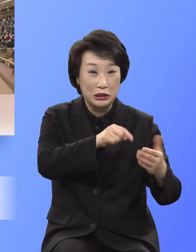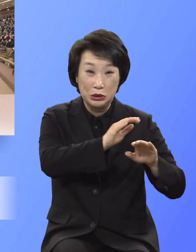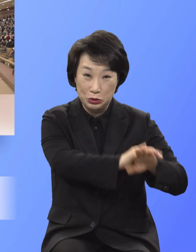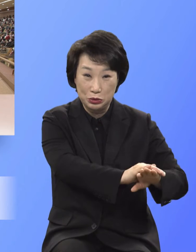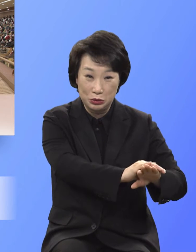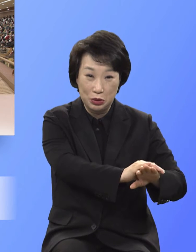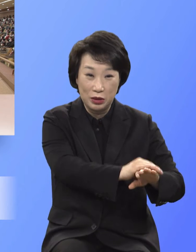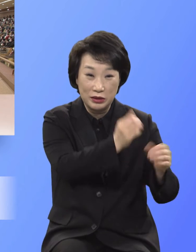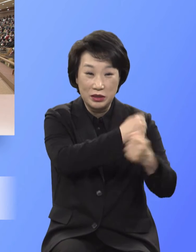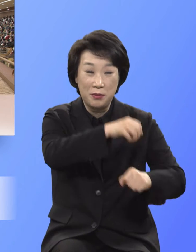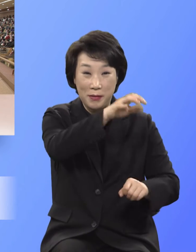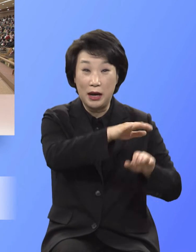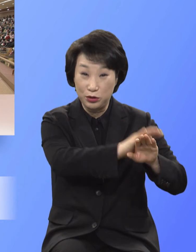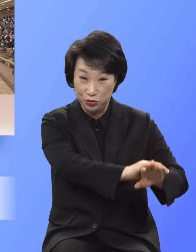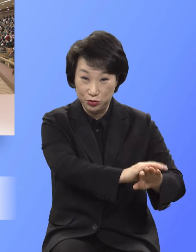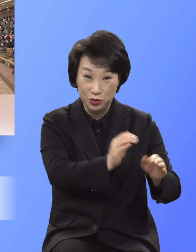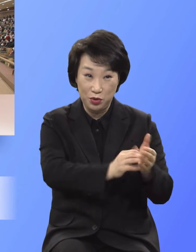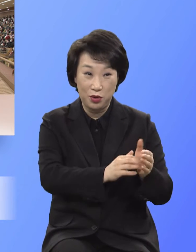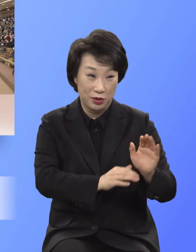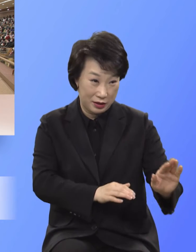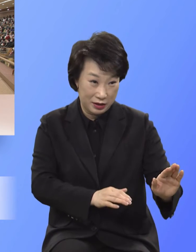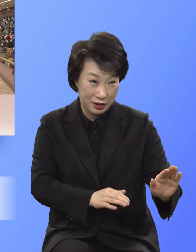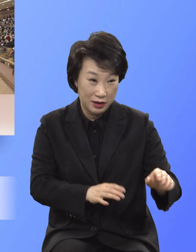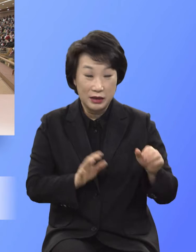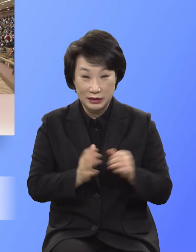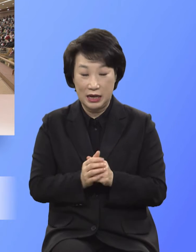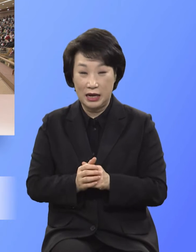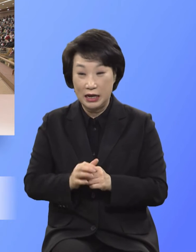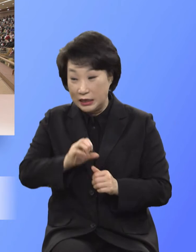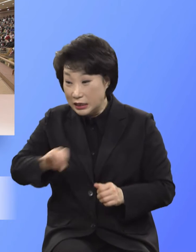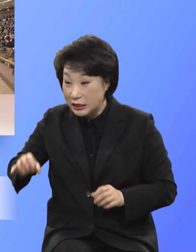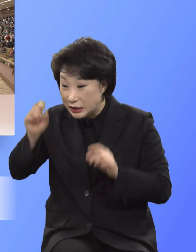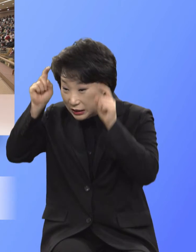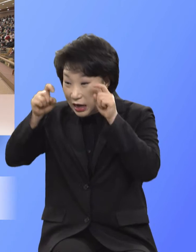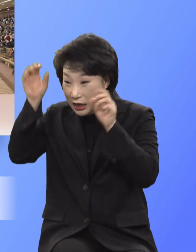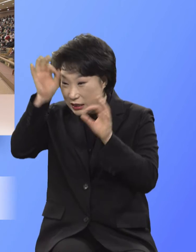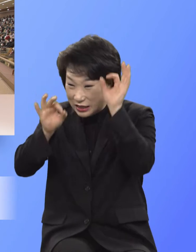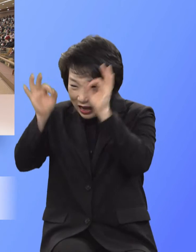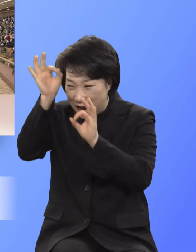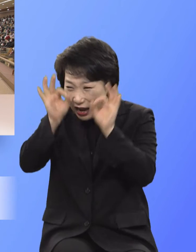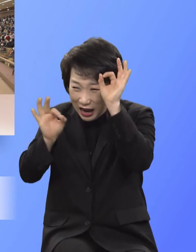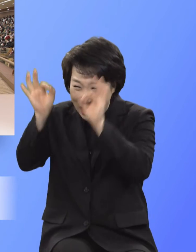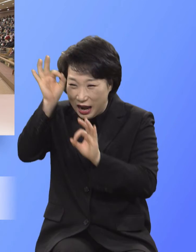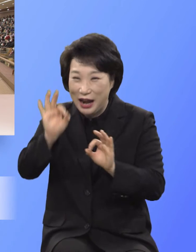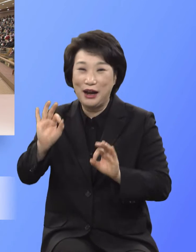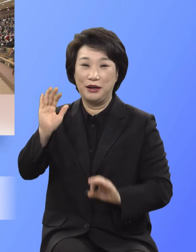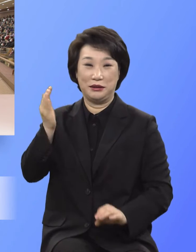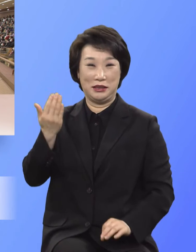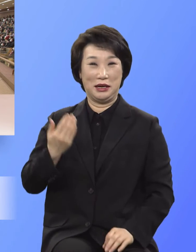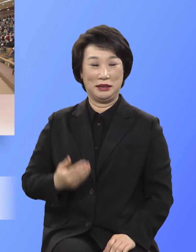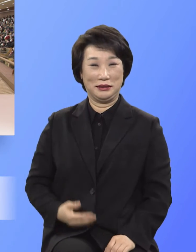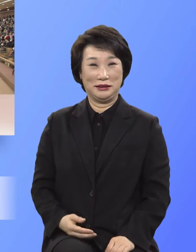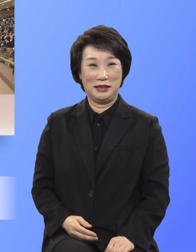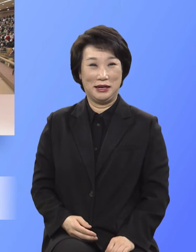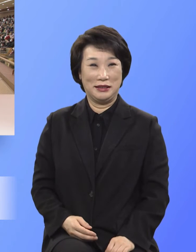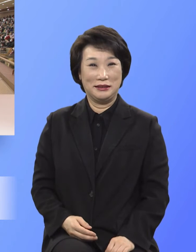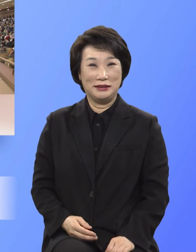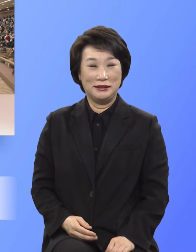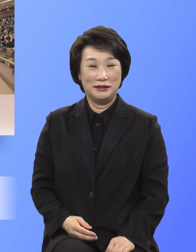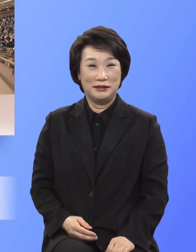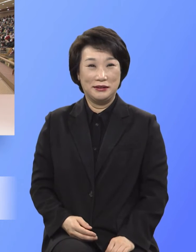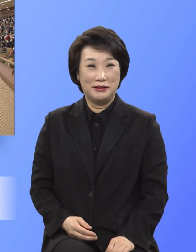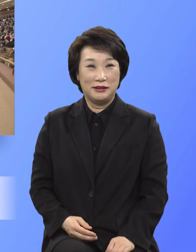99마리를 들판에 두고 잃은 것을 찾도록 찾아다니지 아니하겠느냐.